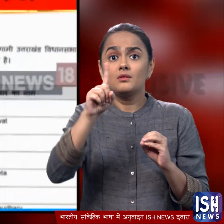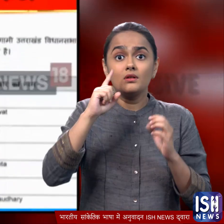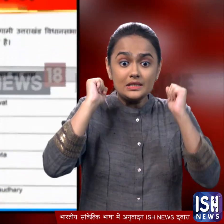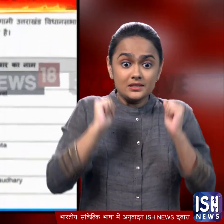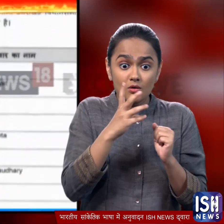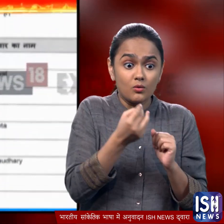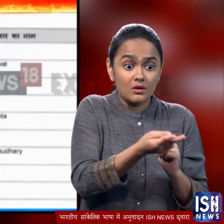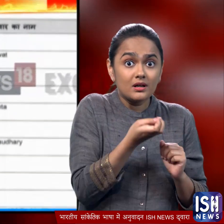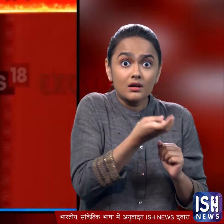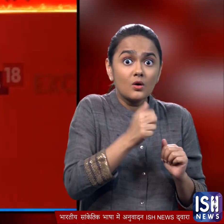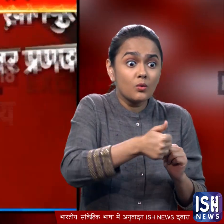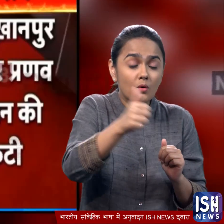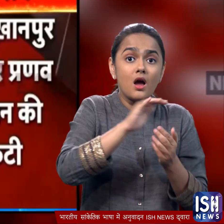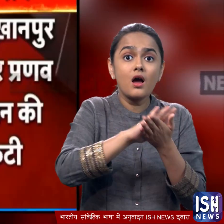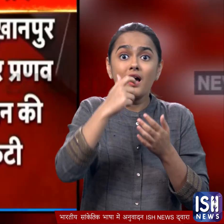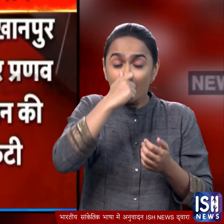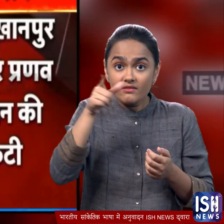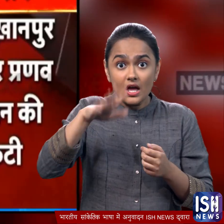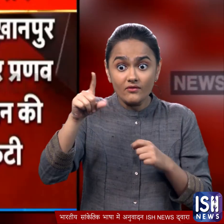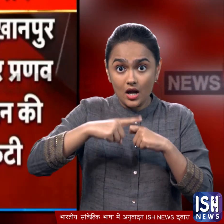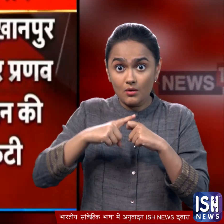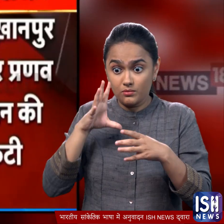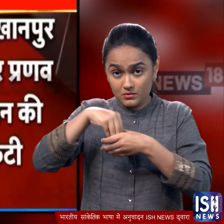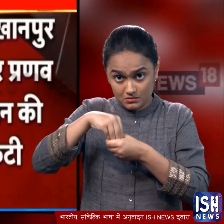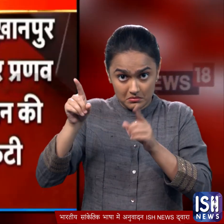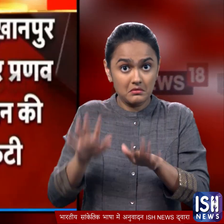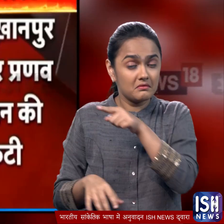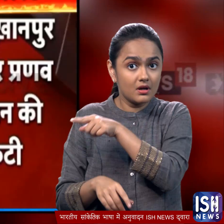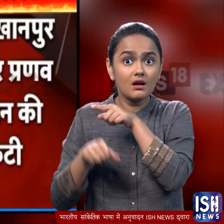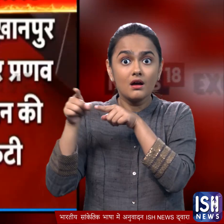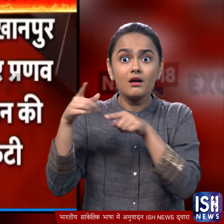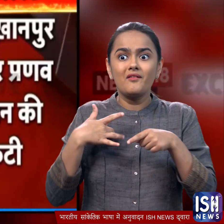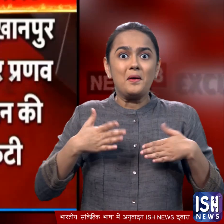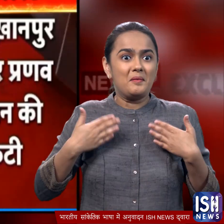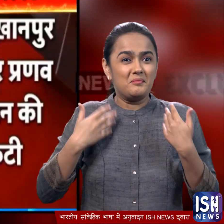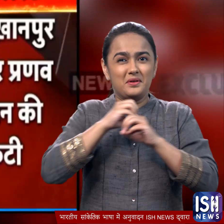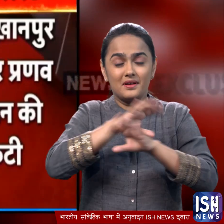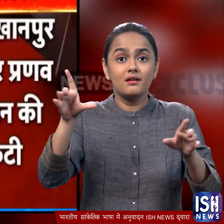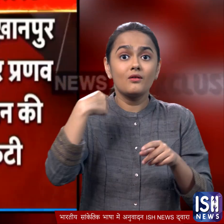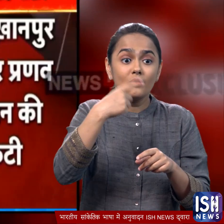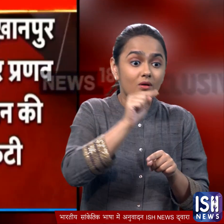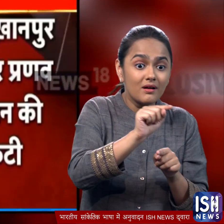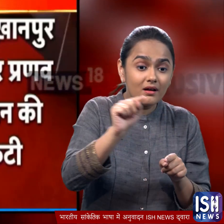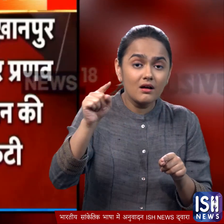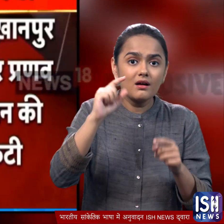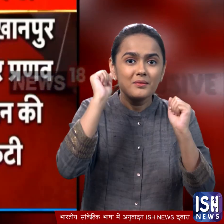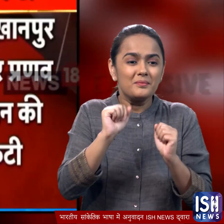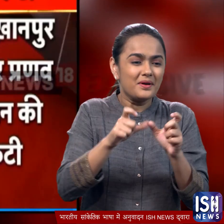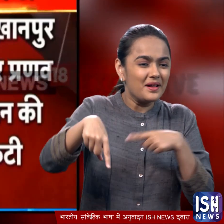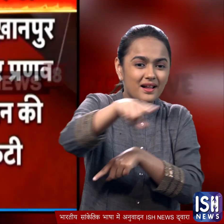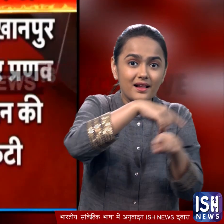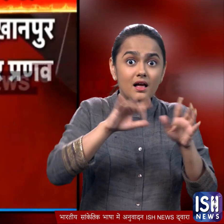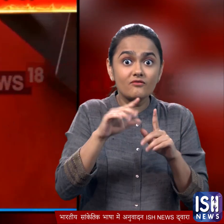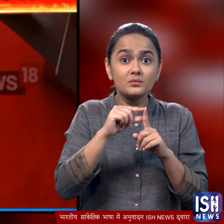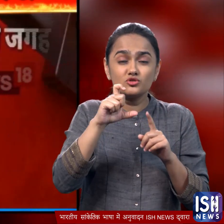पर मौजूदा विधायकों की टिकट कटी, उनमें हरिद्वार की खानपुर सीट भी शामिल रही, जहां तमंचा लहराने और अपने विवादास्पद बयानों के लिए सुर्खियों में रहने वाले